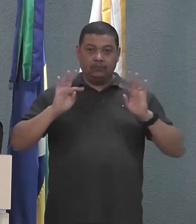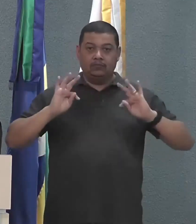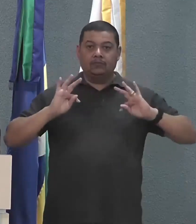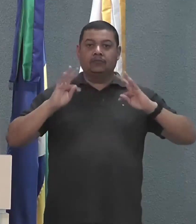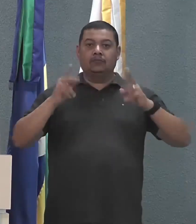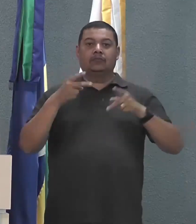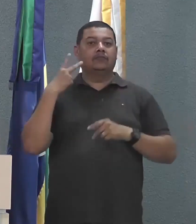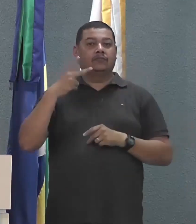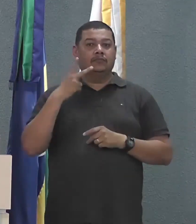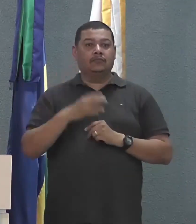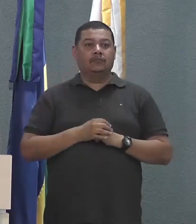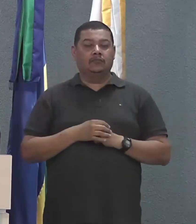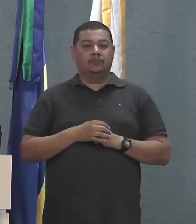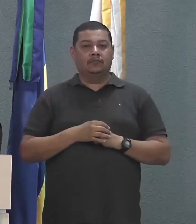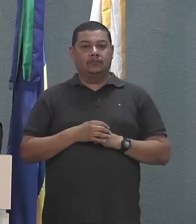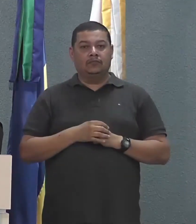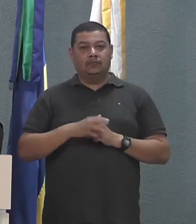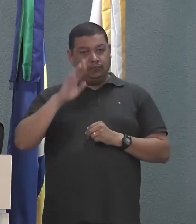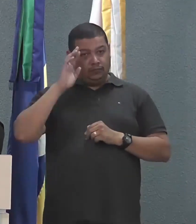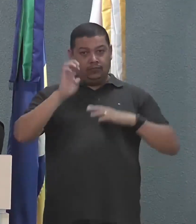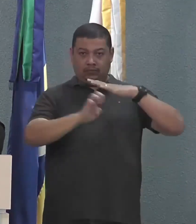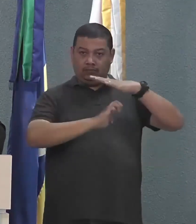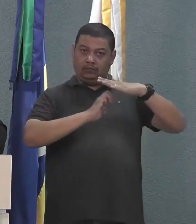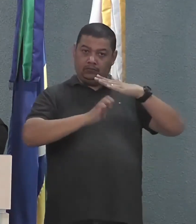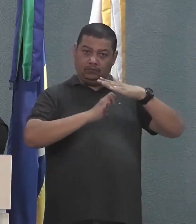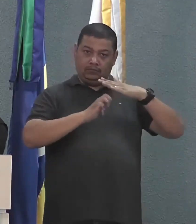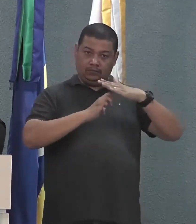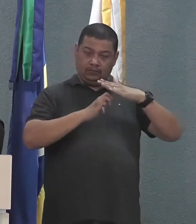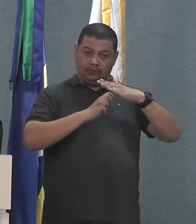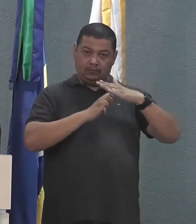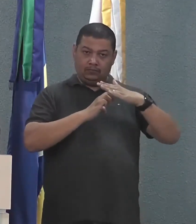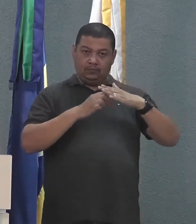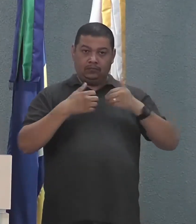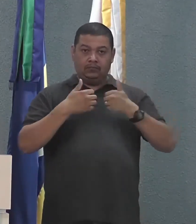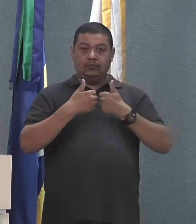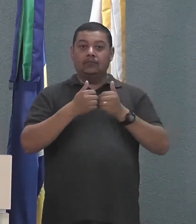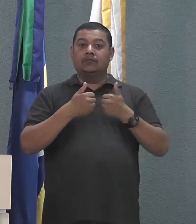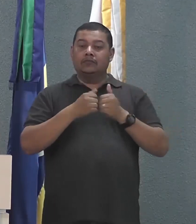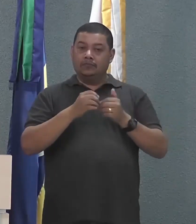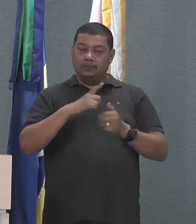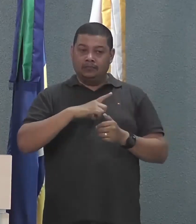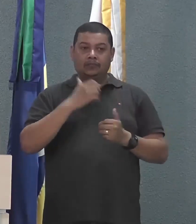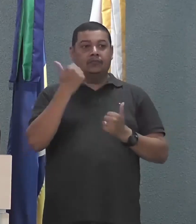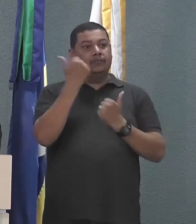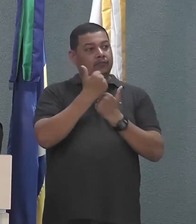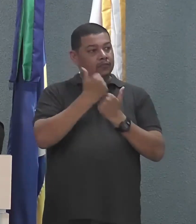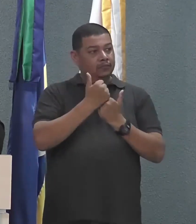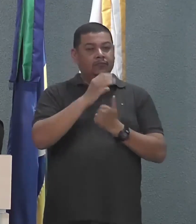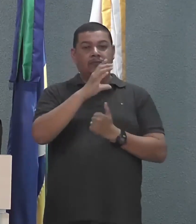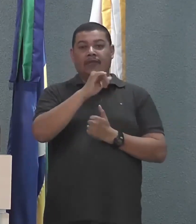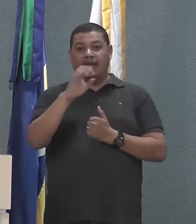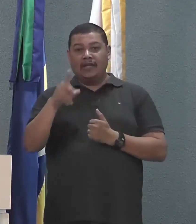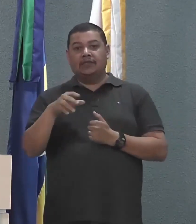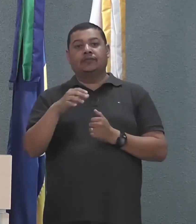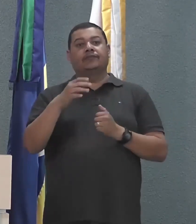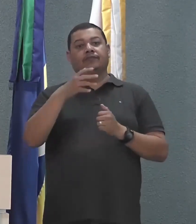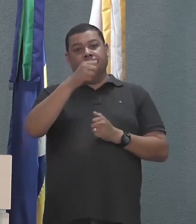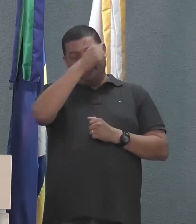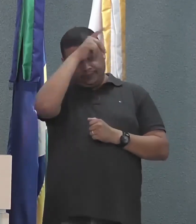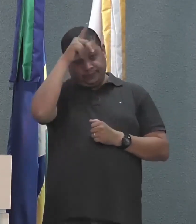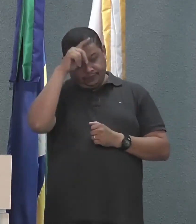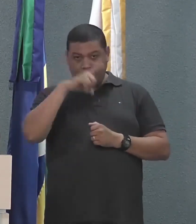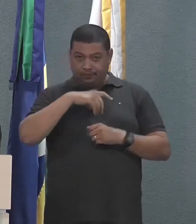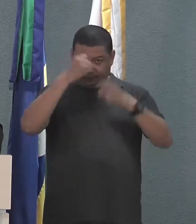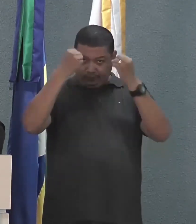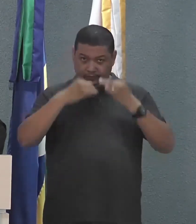vereadores, o proprietário da empresa Princesa Tour e o prefeito da Ailton Fura e o vice Cássio, para falar sobre o transporte